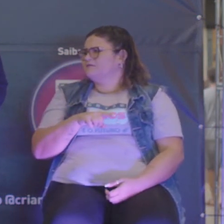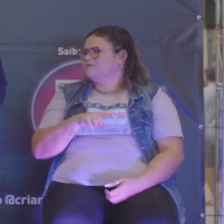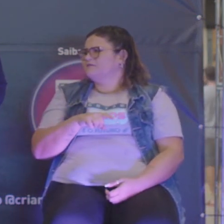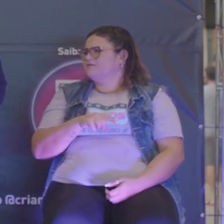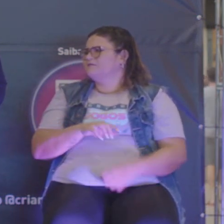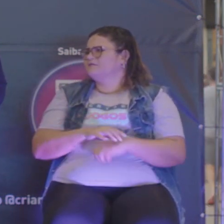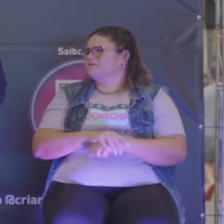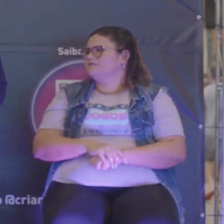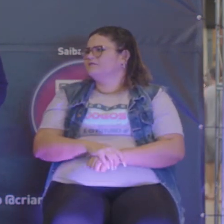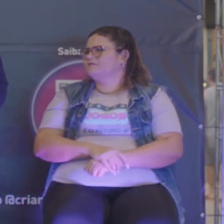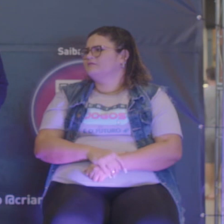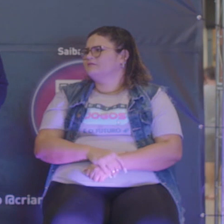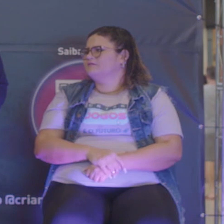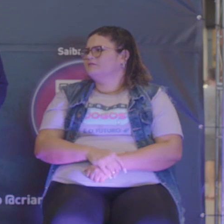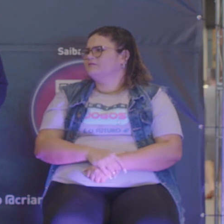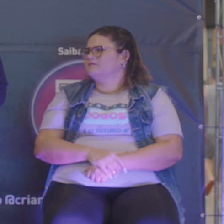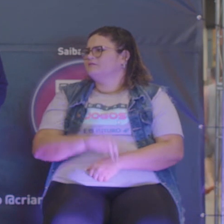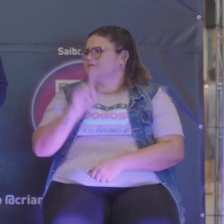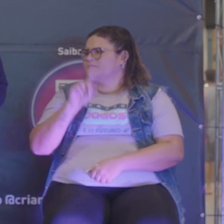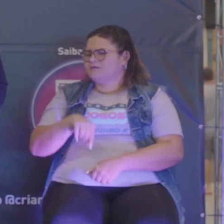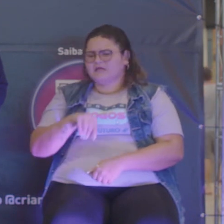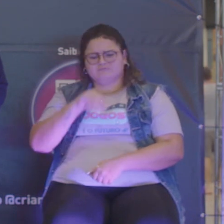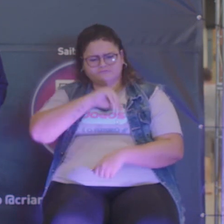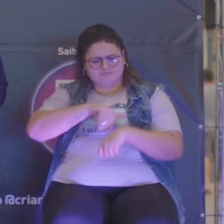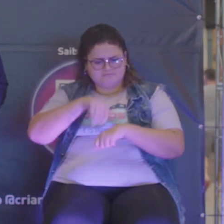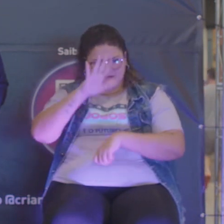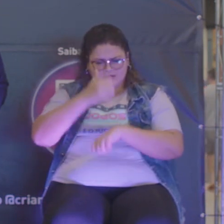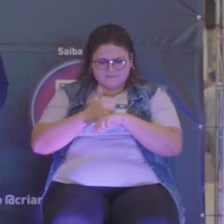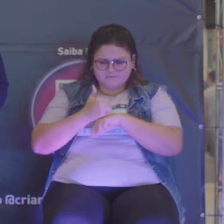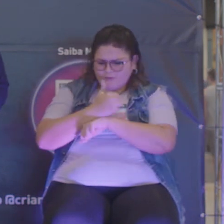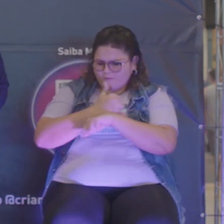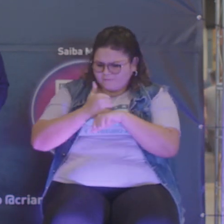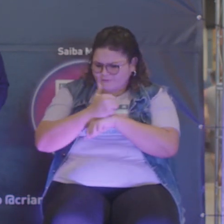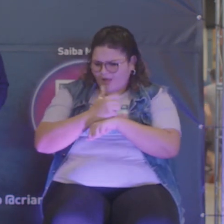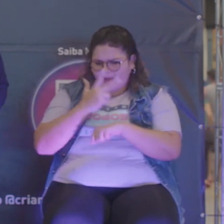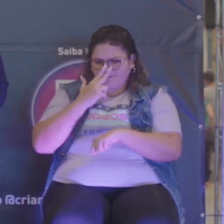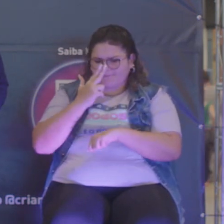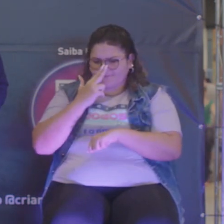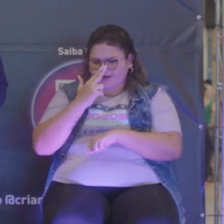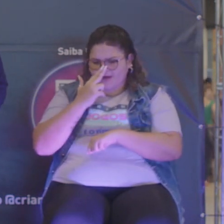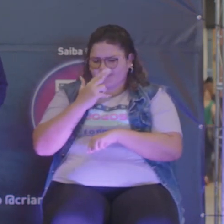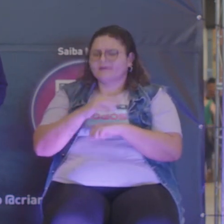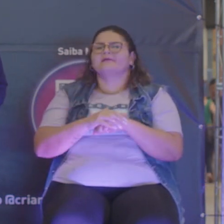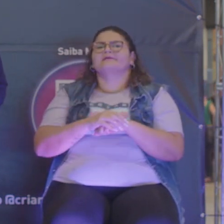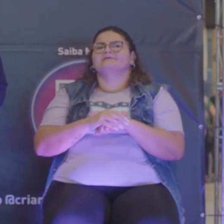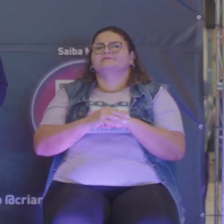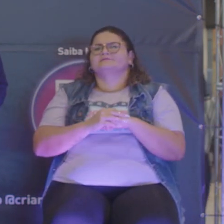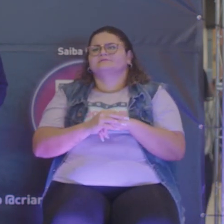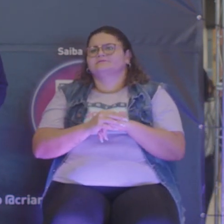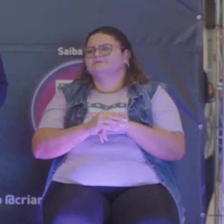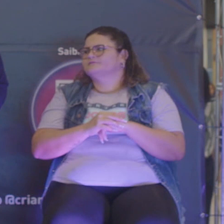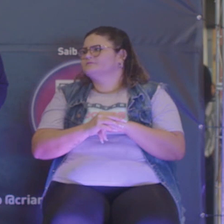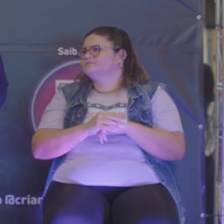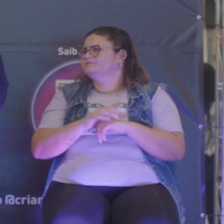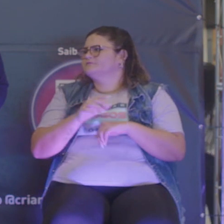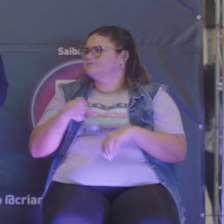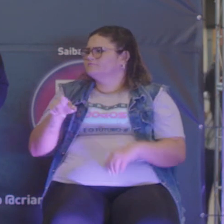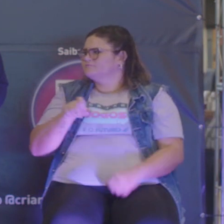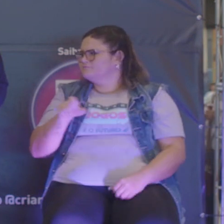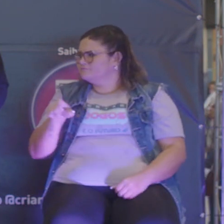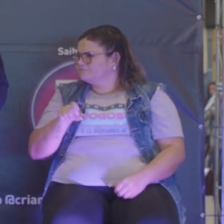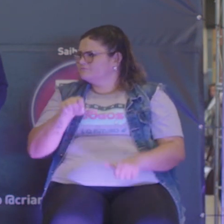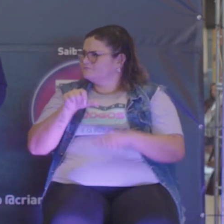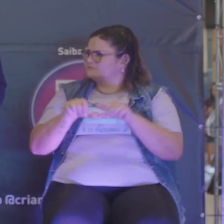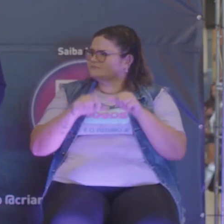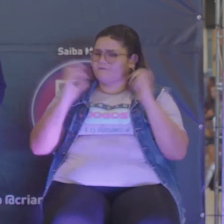dígitos, tá? A gente já está falando de um mercado muito mais profissional, que antigamente o jogador jogava em troca de um mouse, em troca de